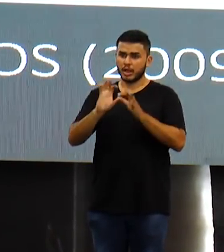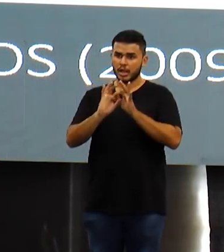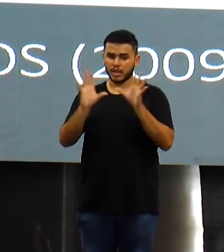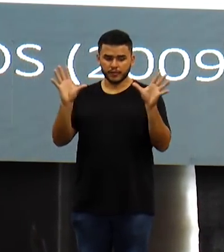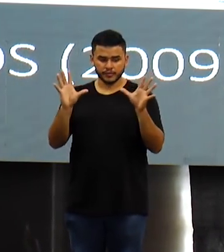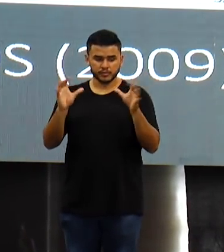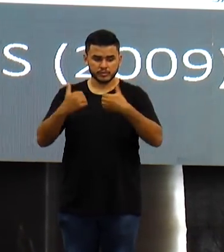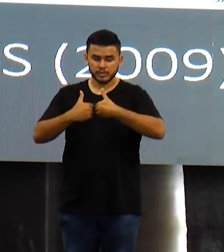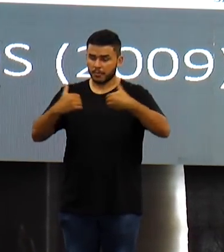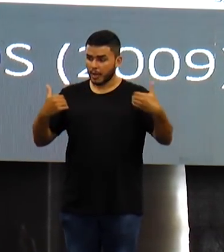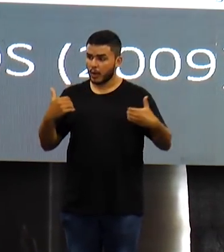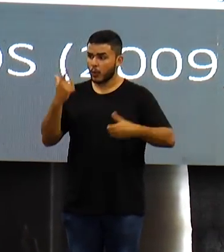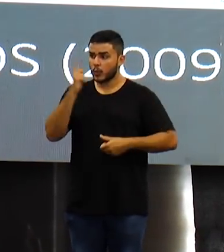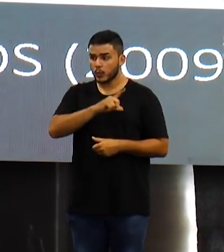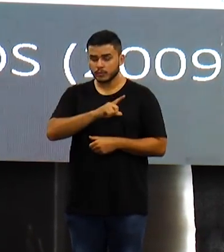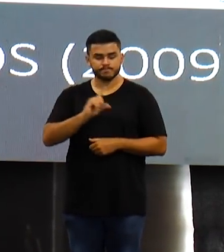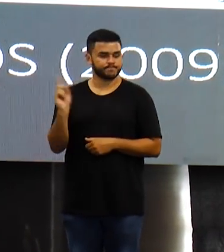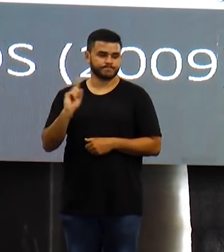independente? Não.